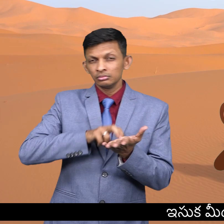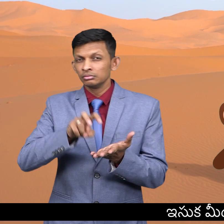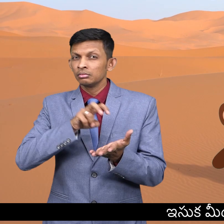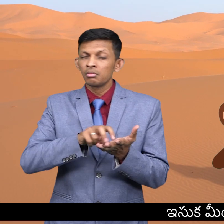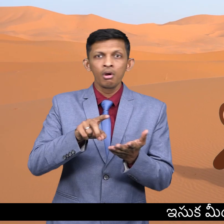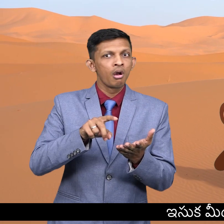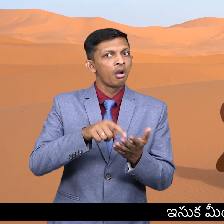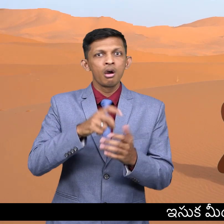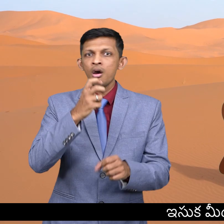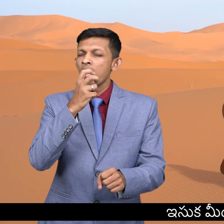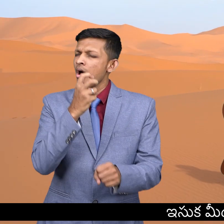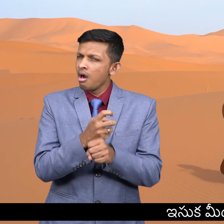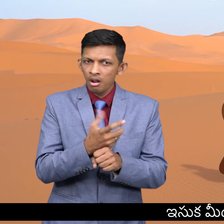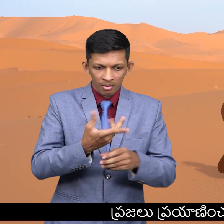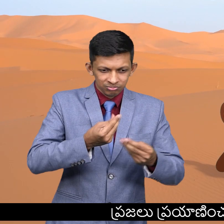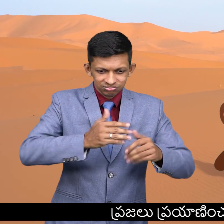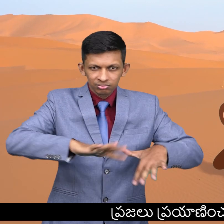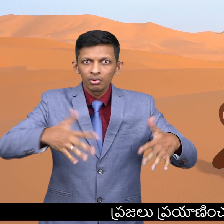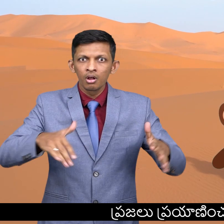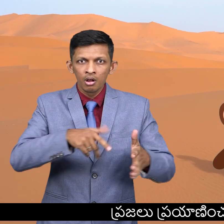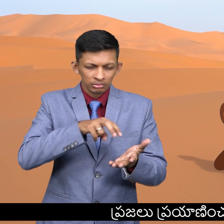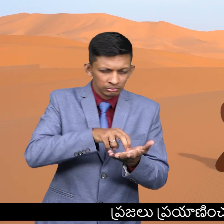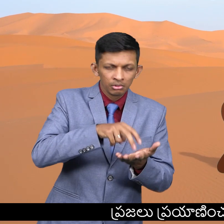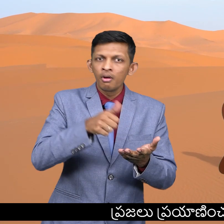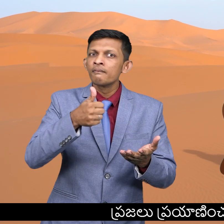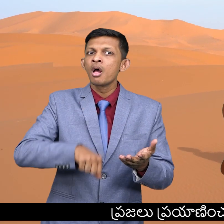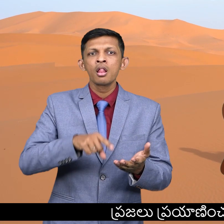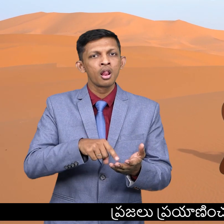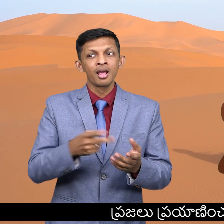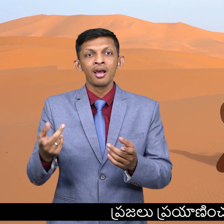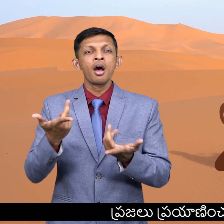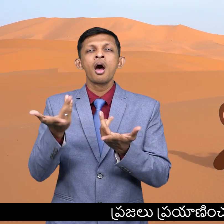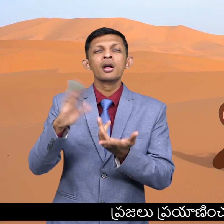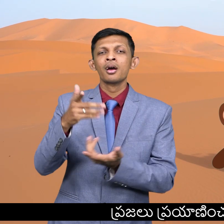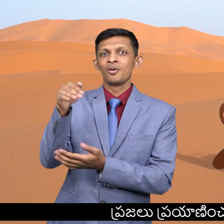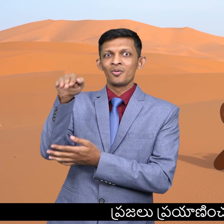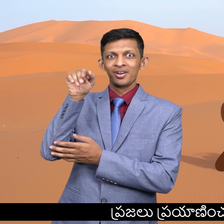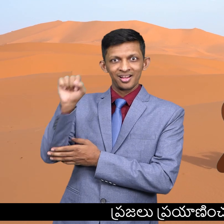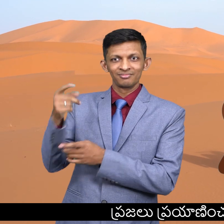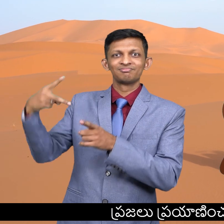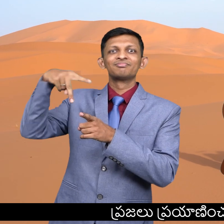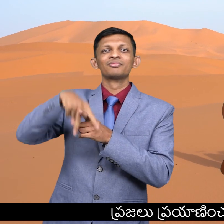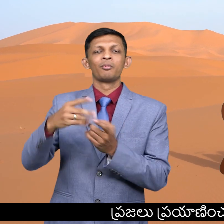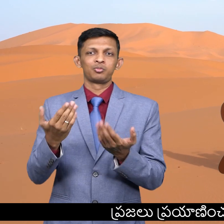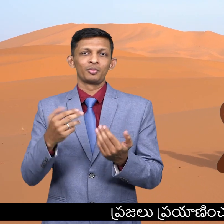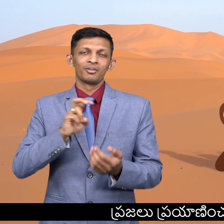ఇసుక మీద నడవడం కష్టం కాబట్టి ప్రజలు ప్రయాణించడానికి ఒంటెలను ఉపయోగిస్తారు.